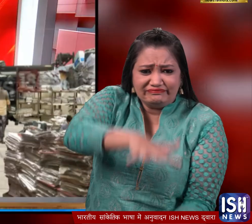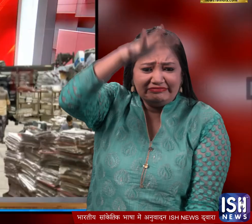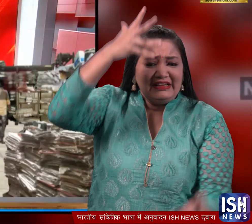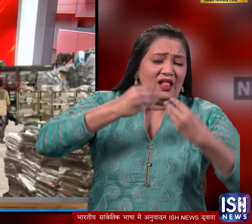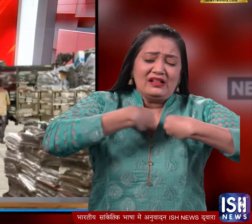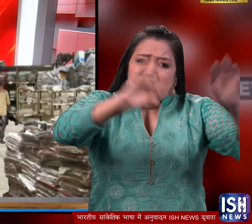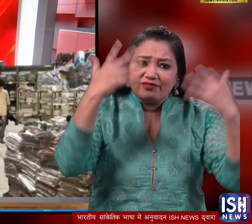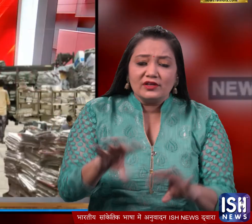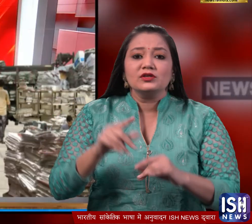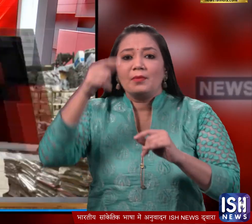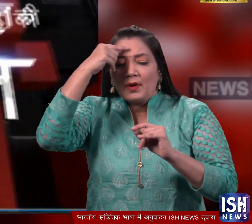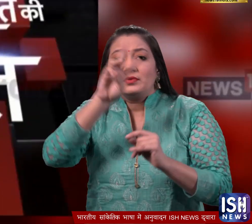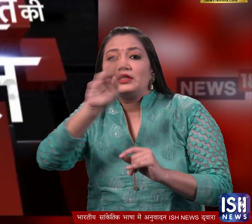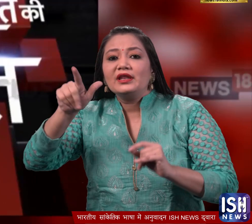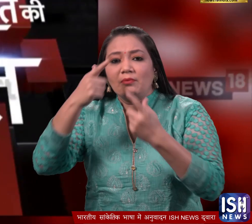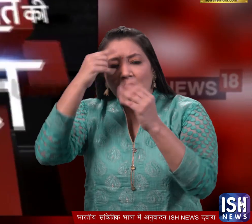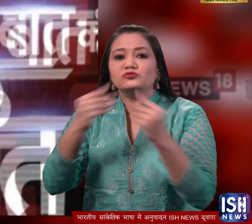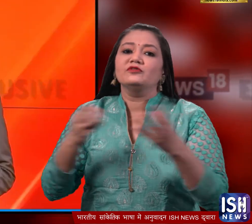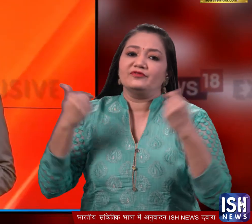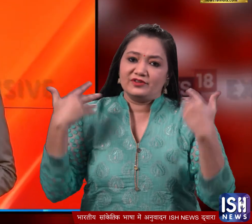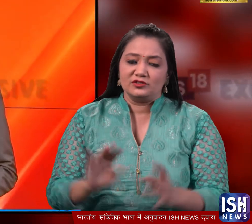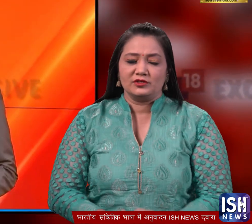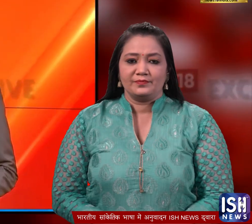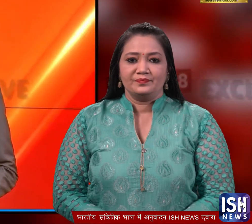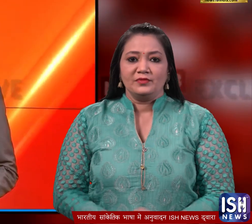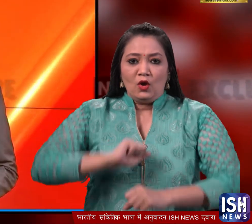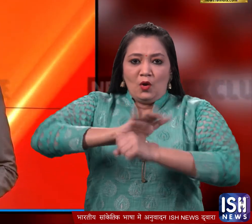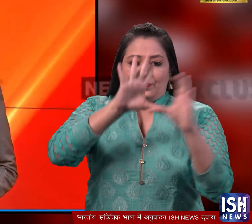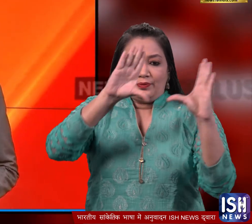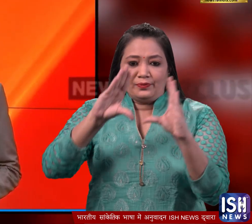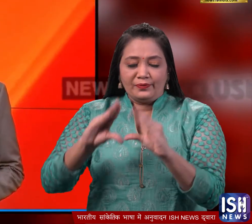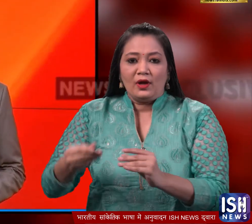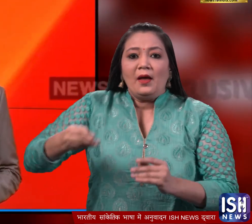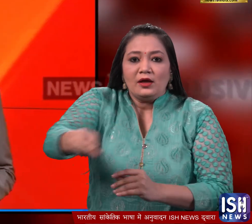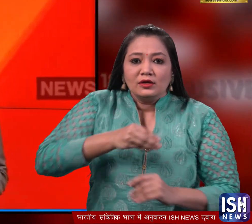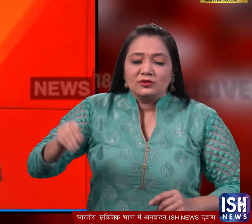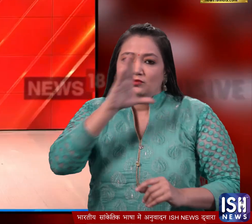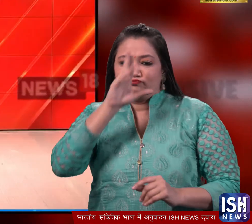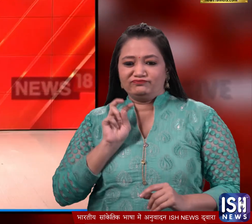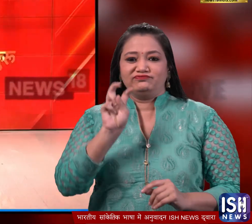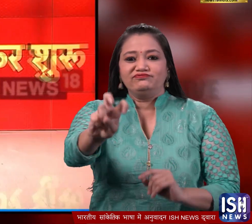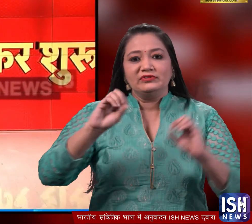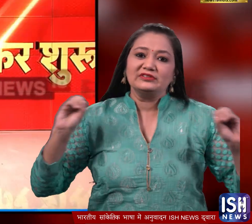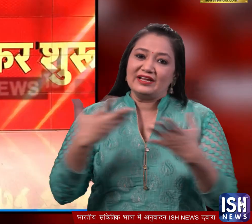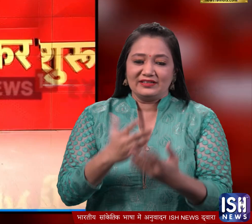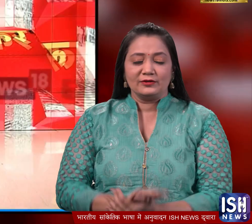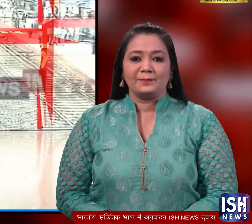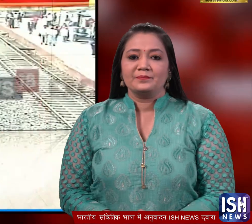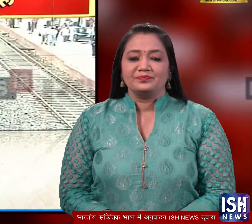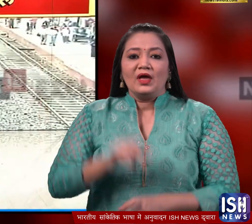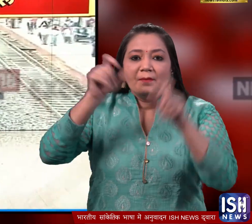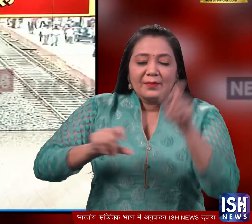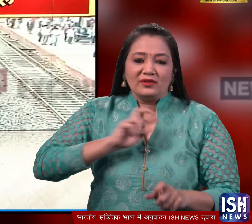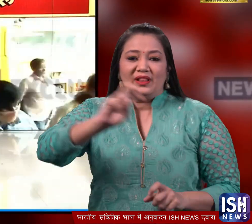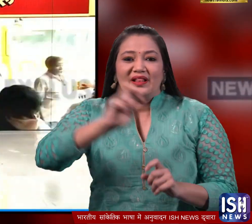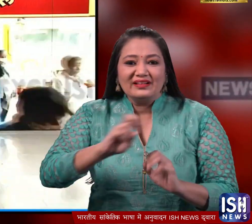लाख जन शिकायतों का निपटारा किया गया। कोरोना फैलने की रफ्तार कम होने के साथ पश्चिम बंगाल में लोकल ट्रेन का सफर एक बार फिर शुरू हो गया।